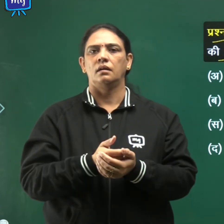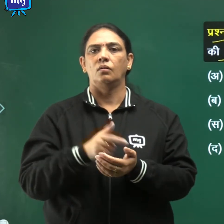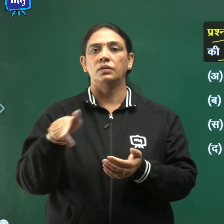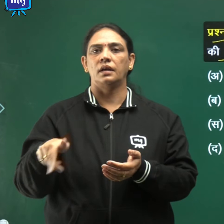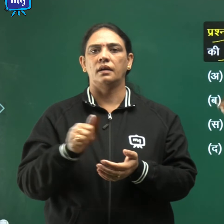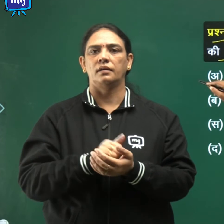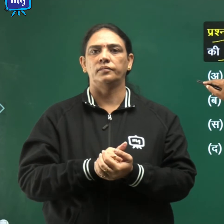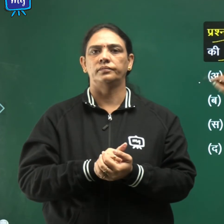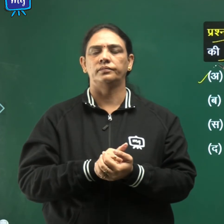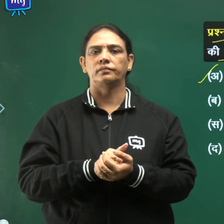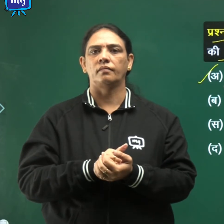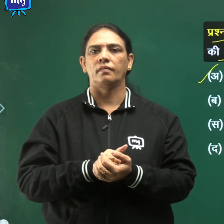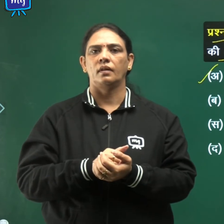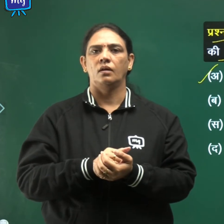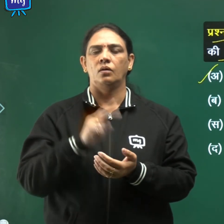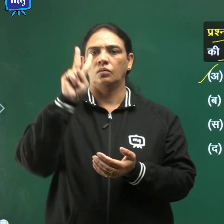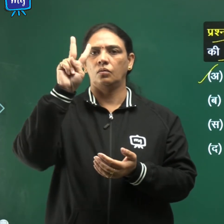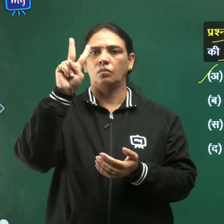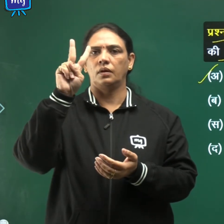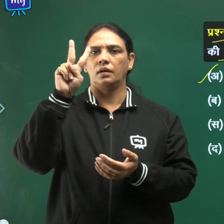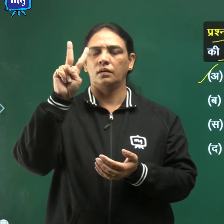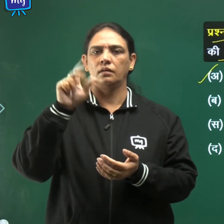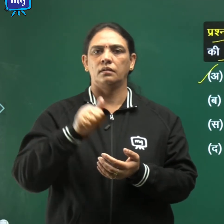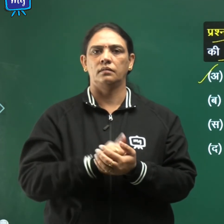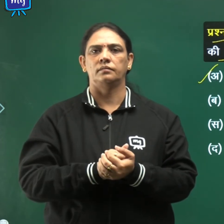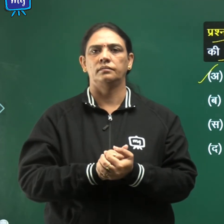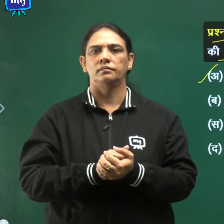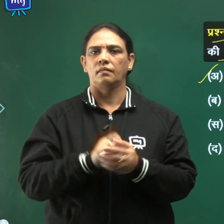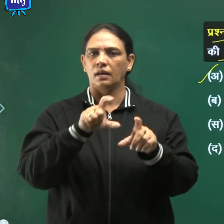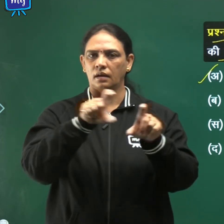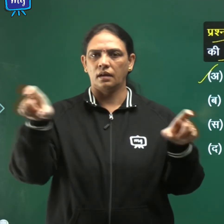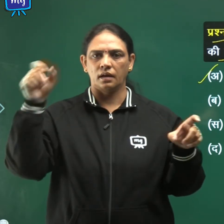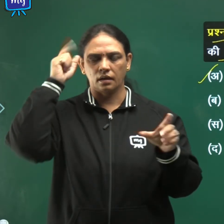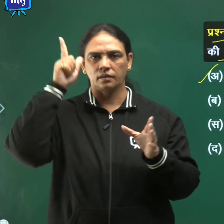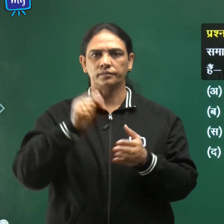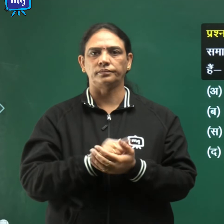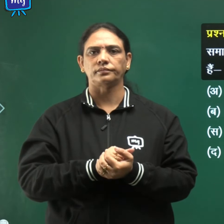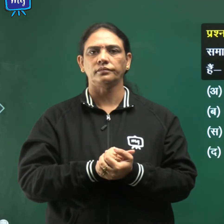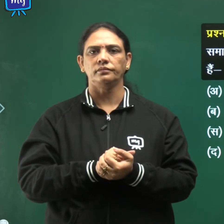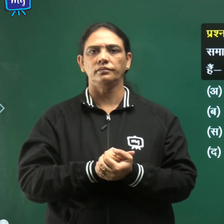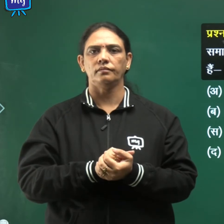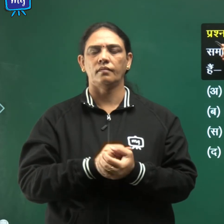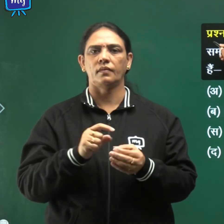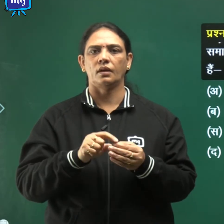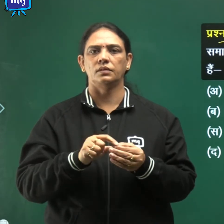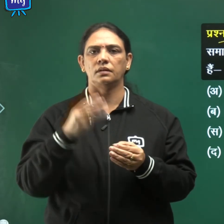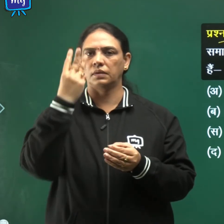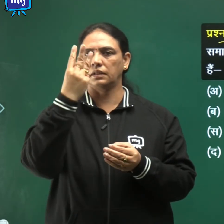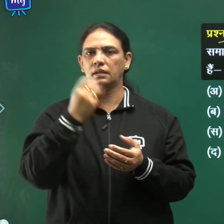होती है दोगुनी। समझ आ गया? प्रश्न नंबर